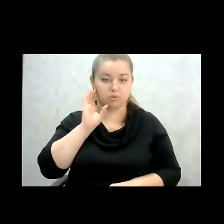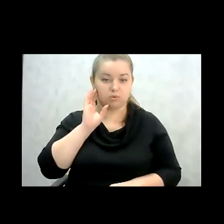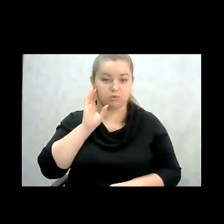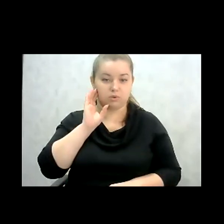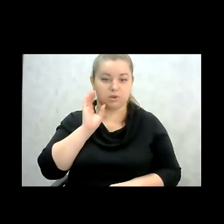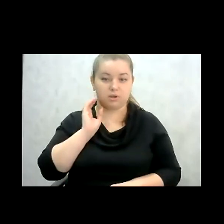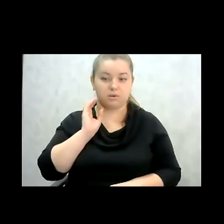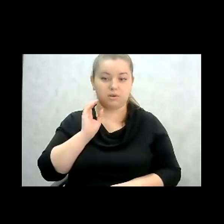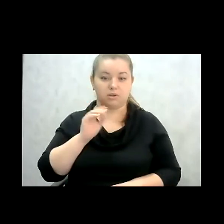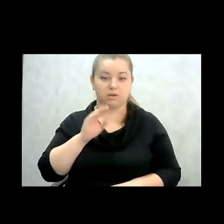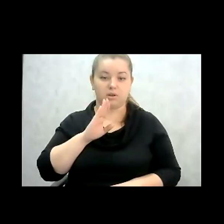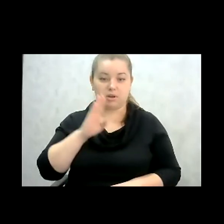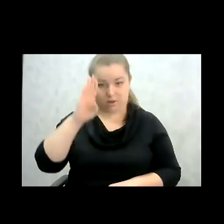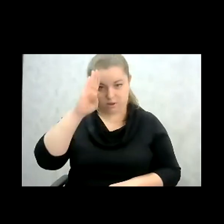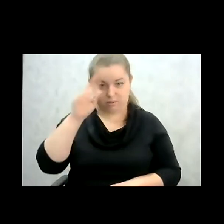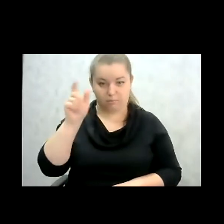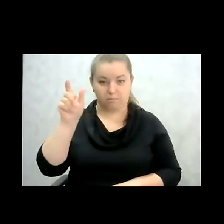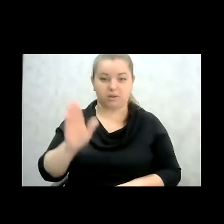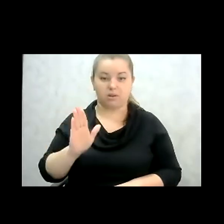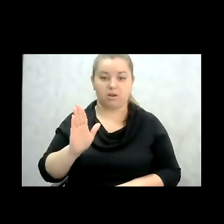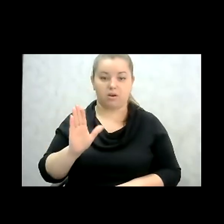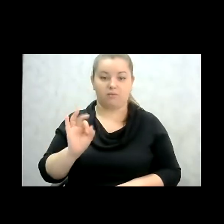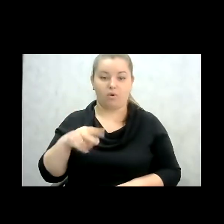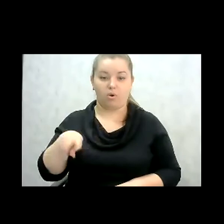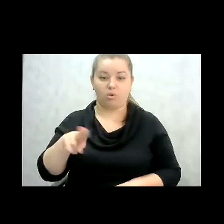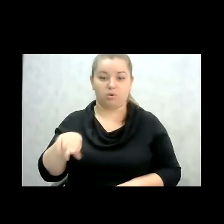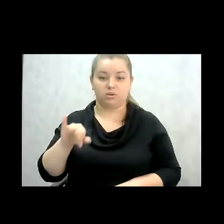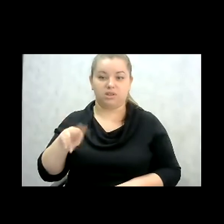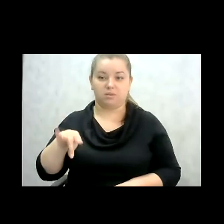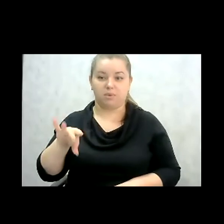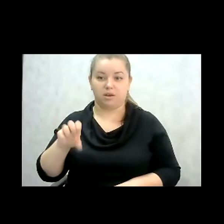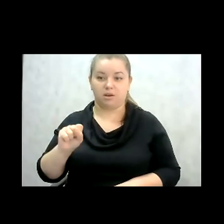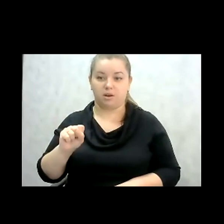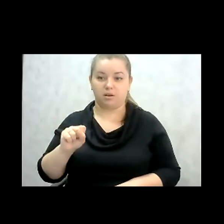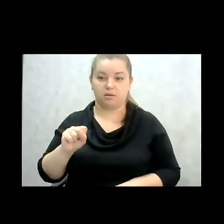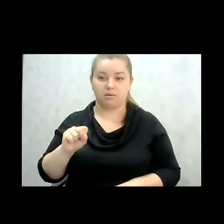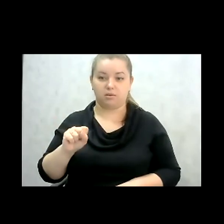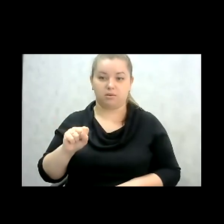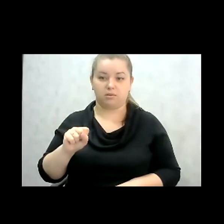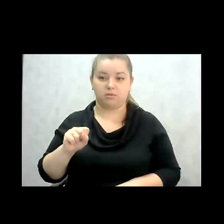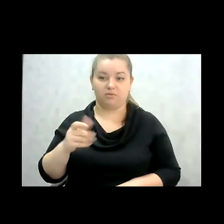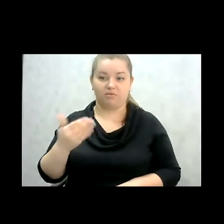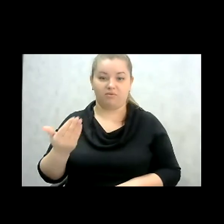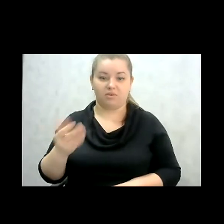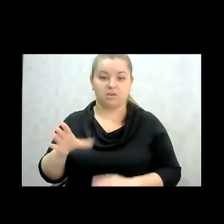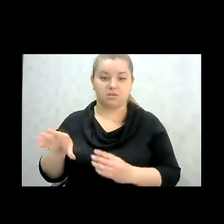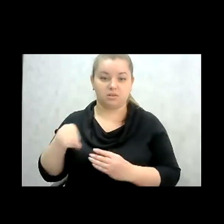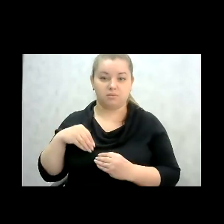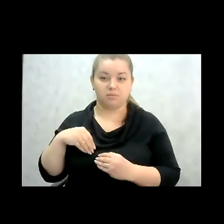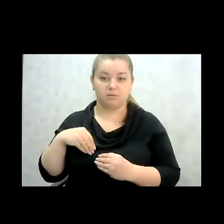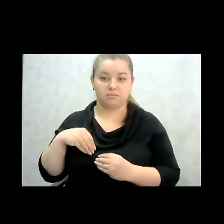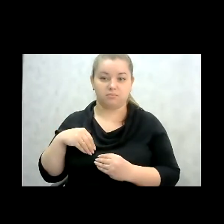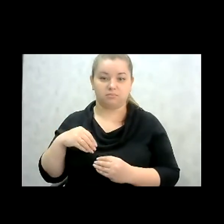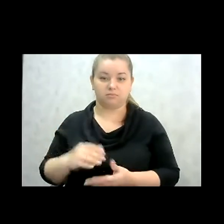Well, let us give the floor then to Volodymyr Mягкоход. Are you here,